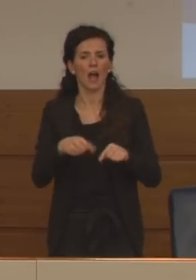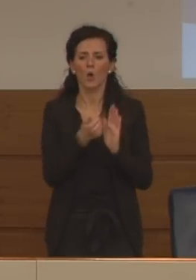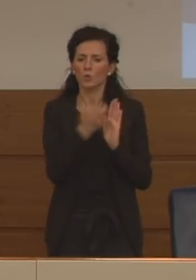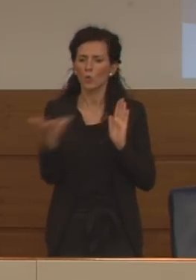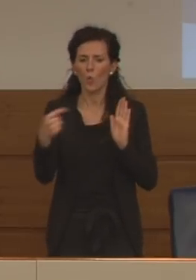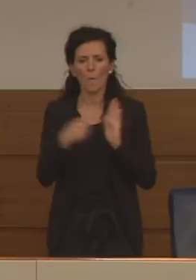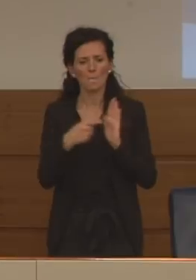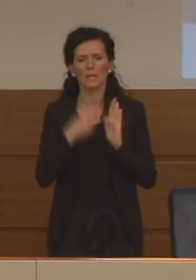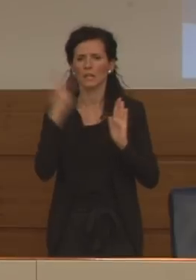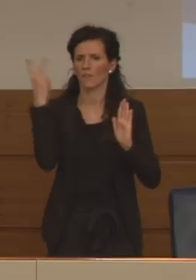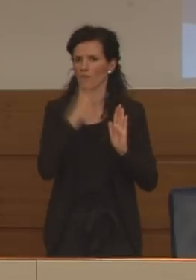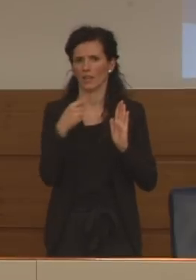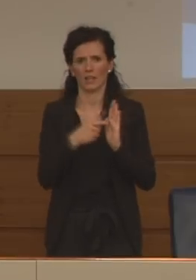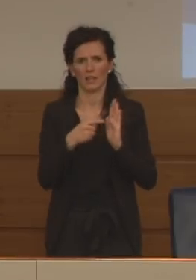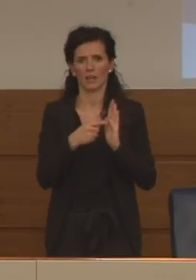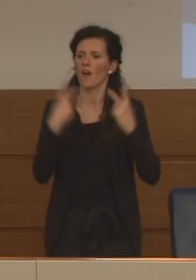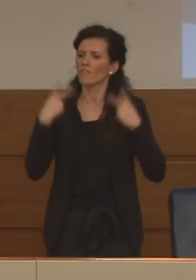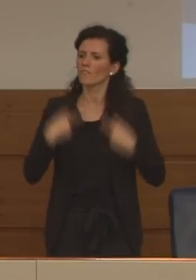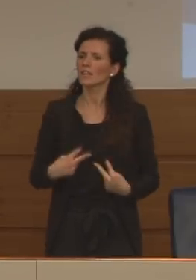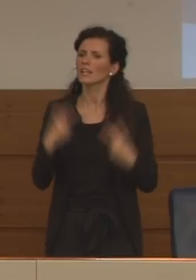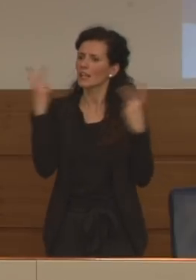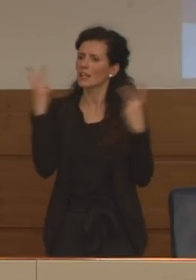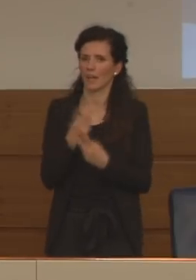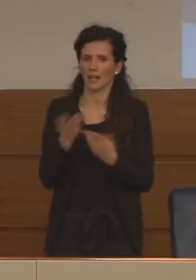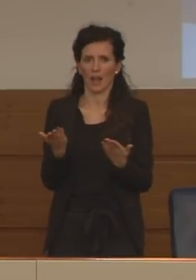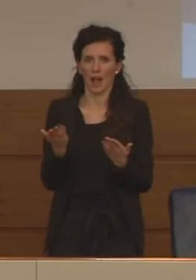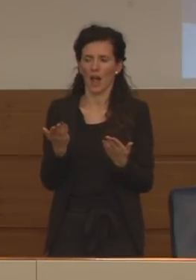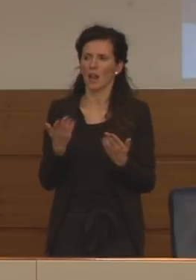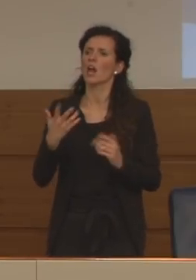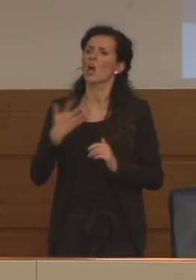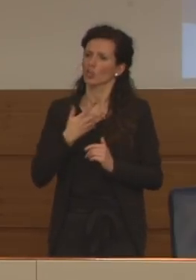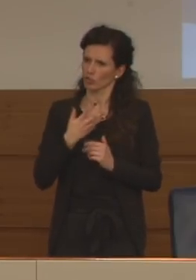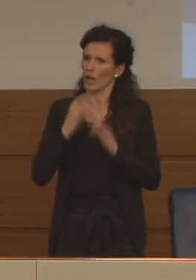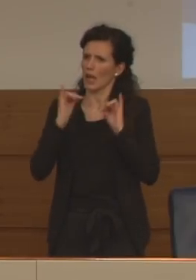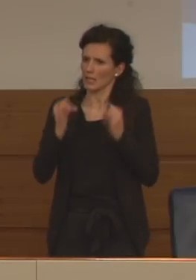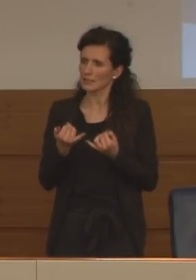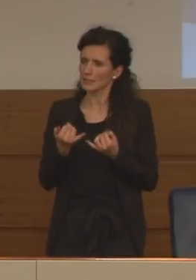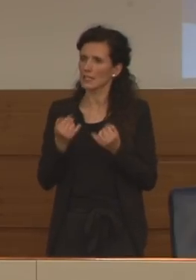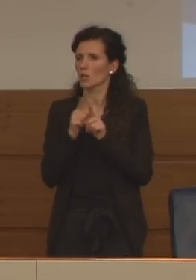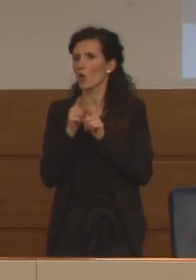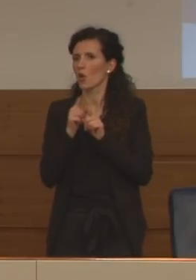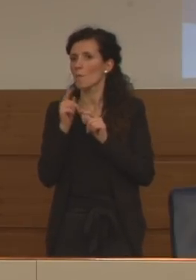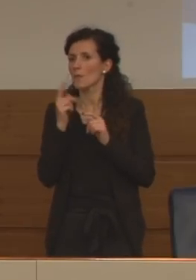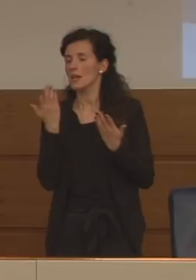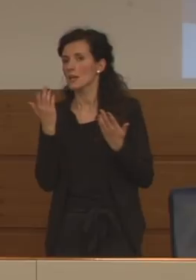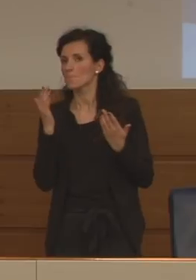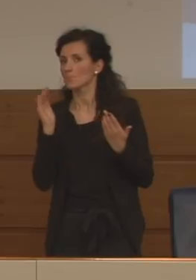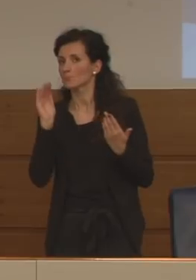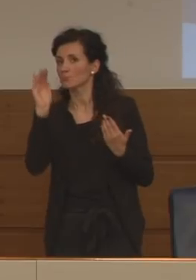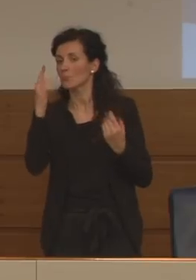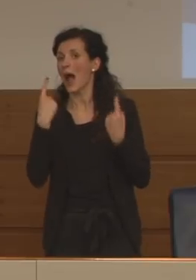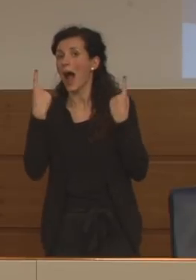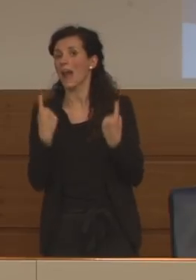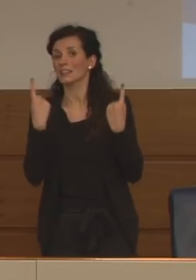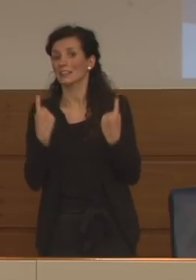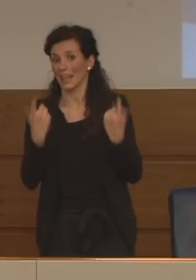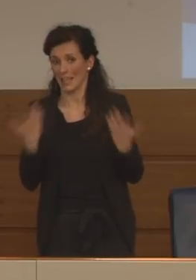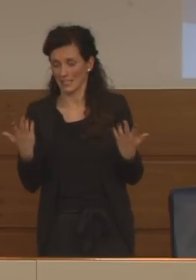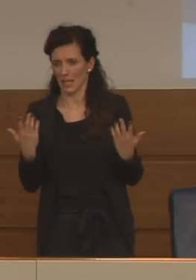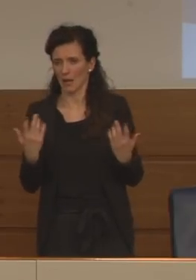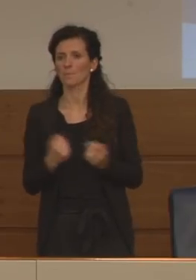con la real life certamente avendo degli orizzonti cercando di avere delle attese ora le attese oggi